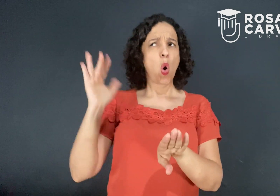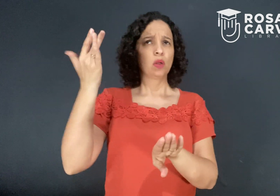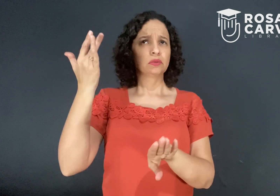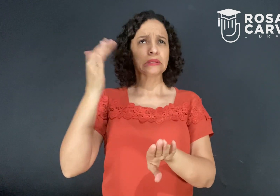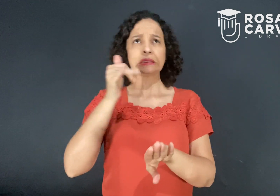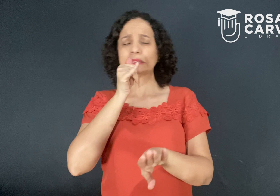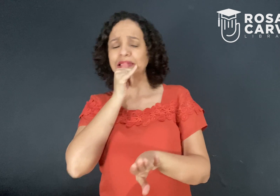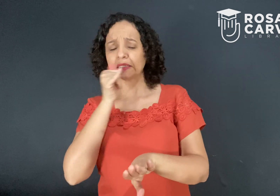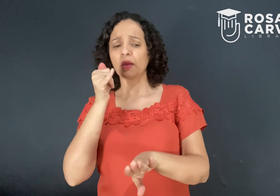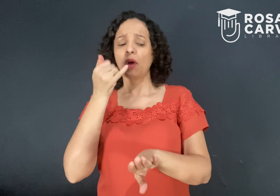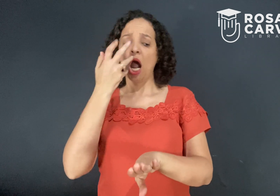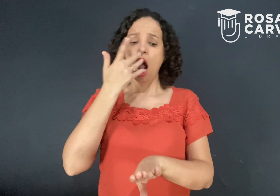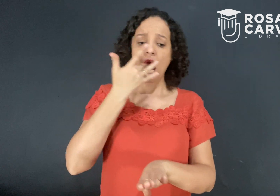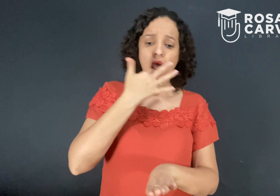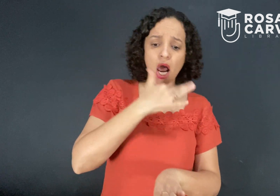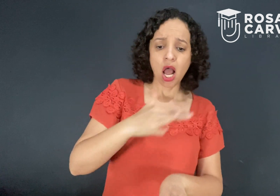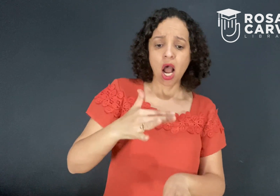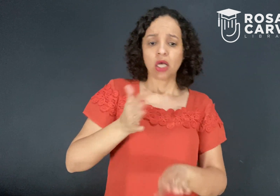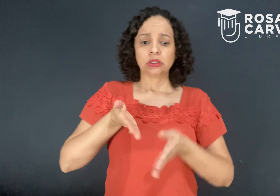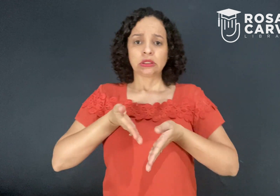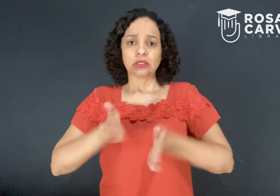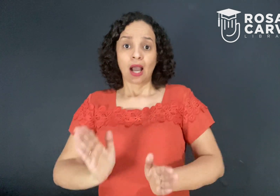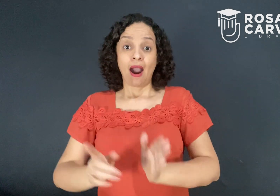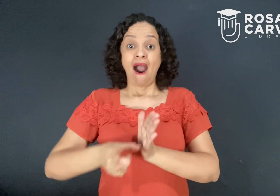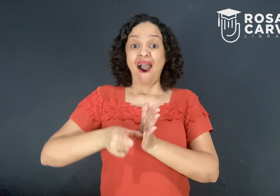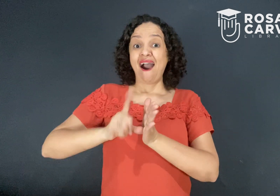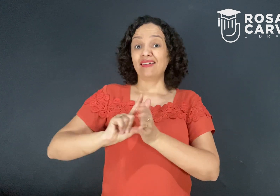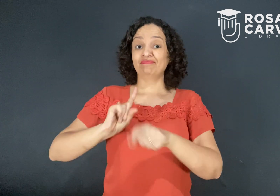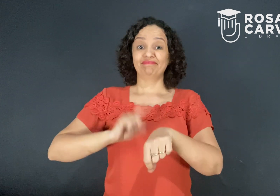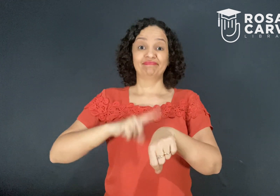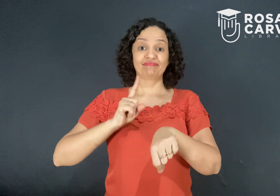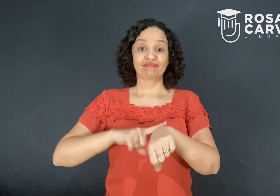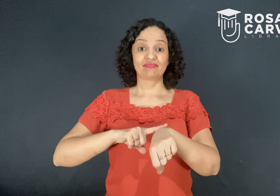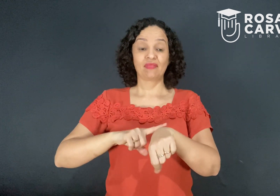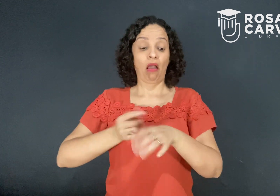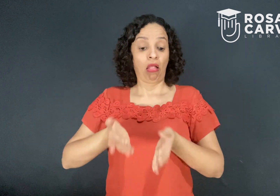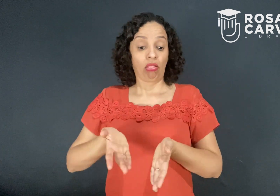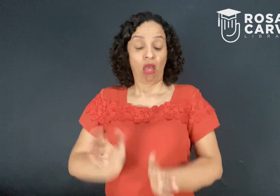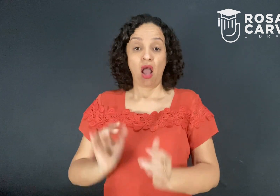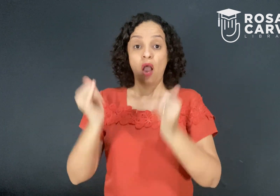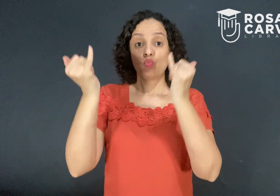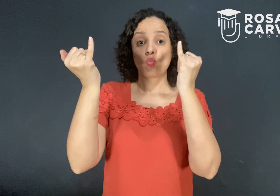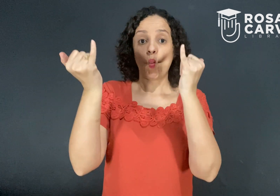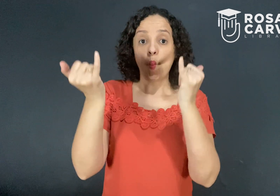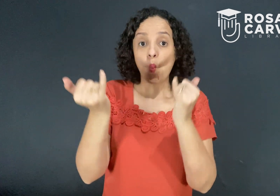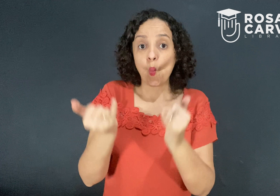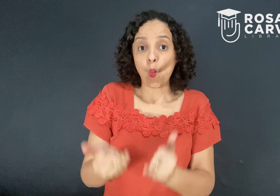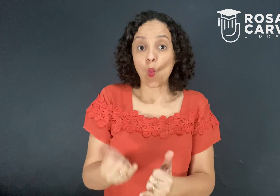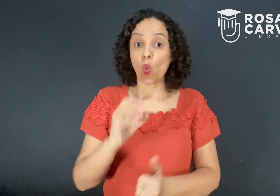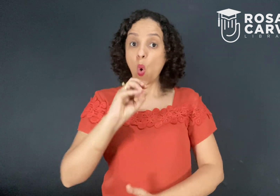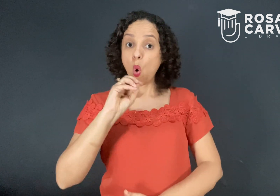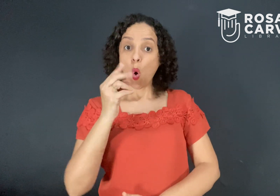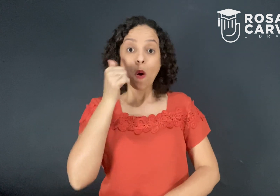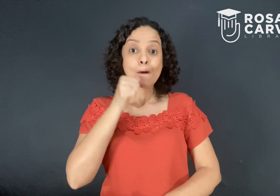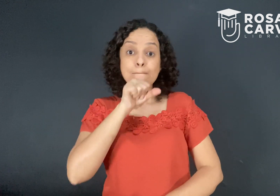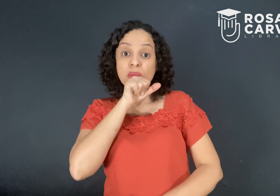fatores ambientais, né? Criança que nasce fora do tempo, abaixo do peso, ou a mãe